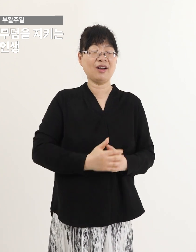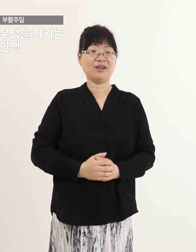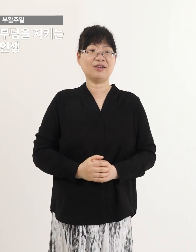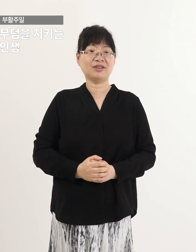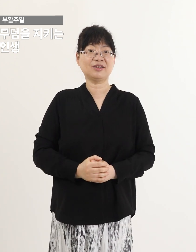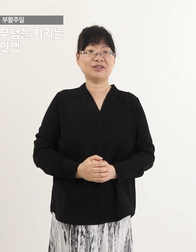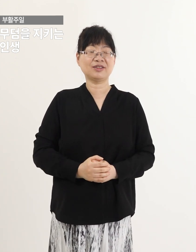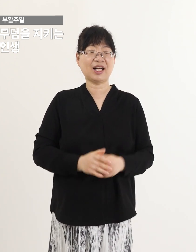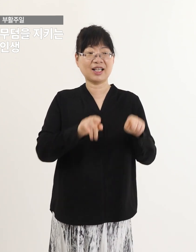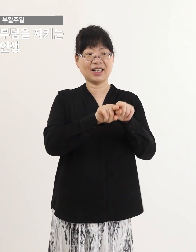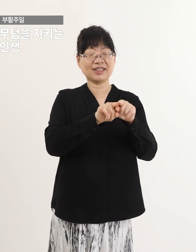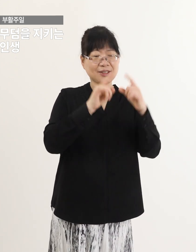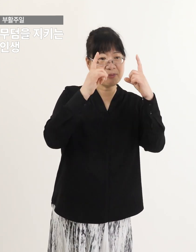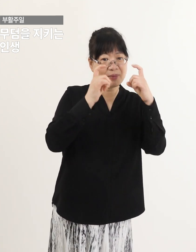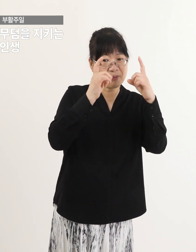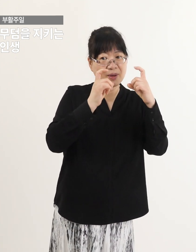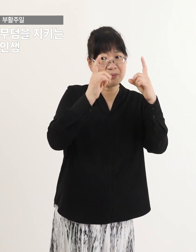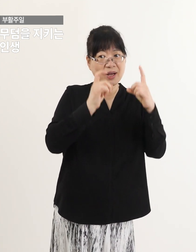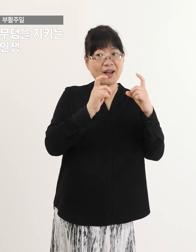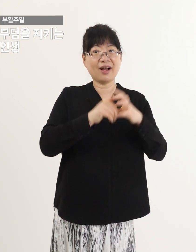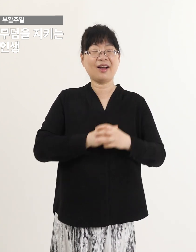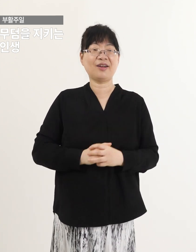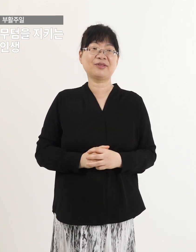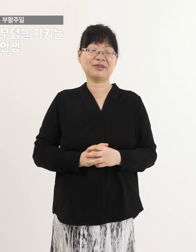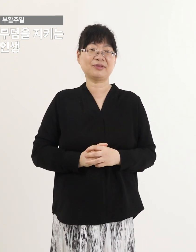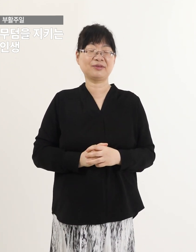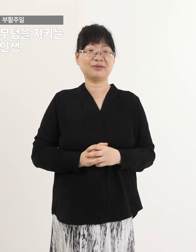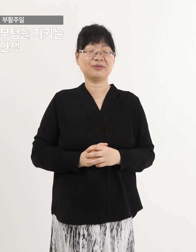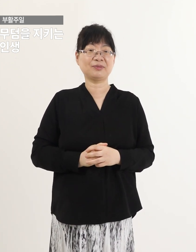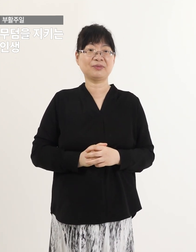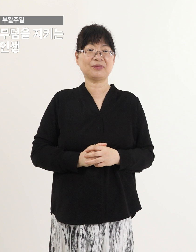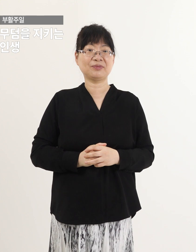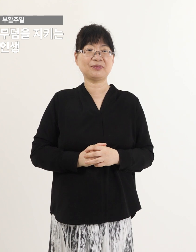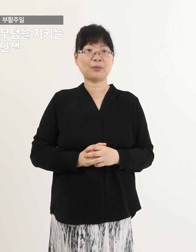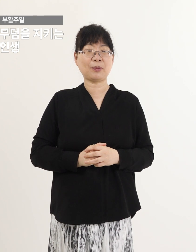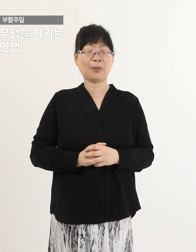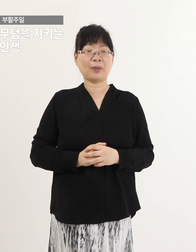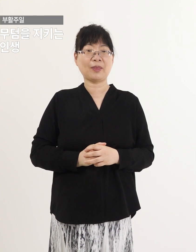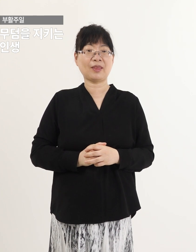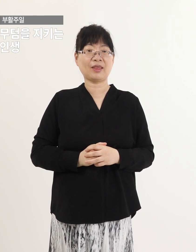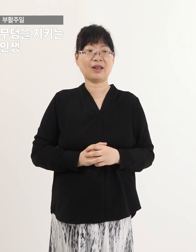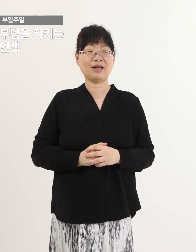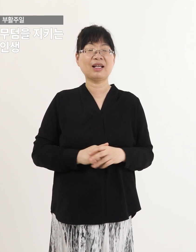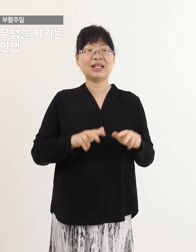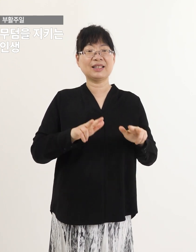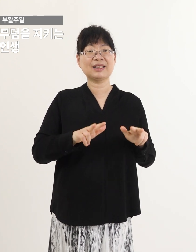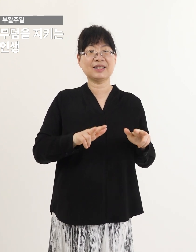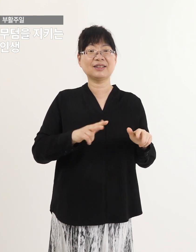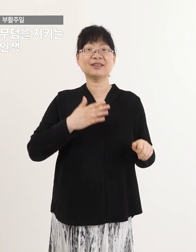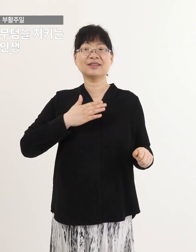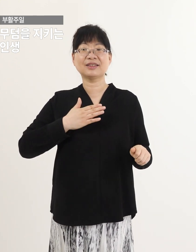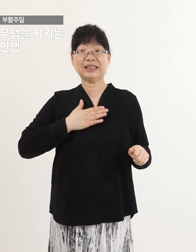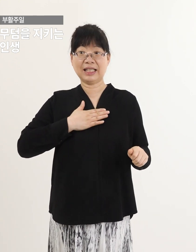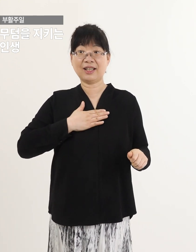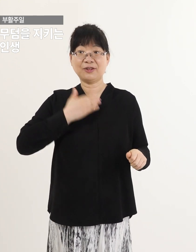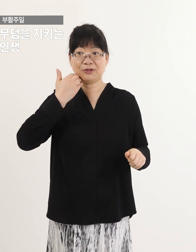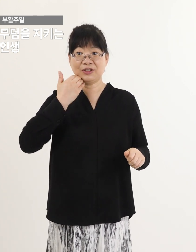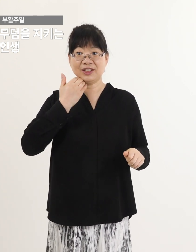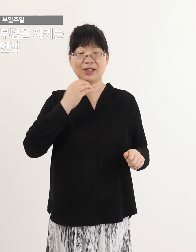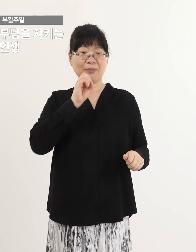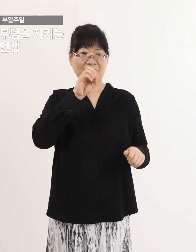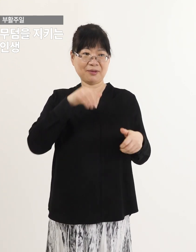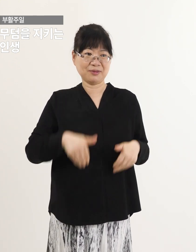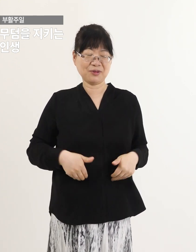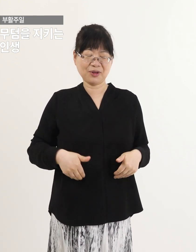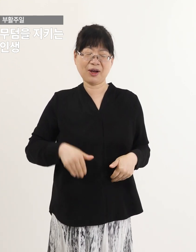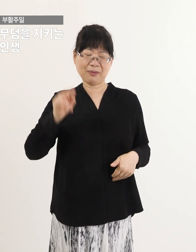그래서 이제 사진을 막 같이 찍으면서 아무래도 이제 얘기를 안 하면 안 되는 상황에 몰리다 보니까